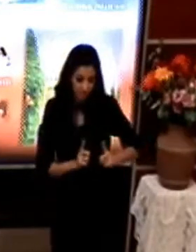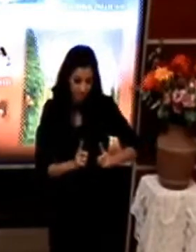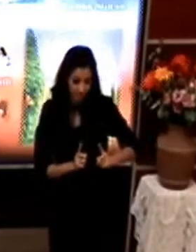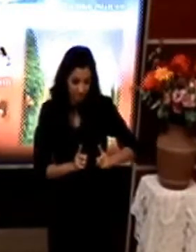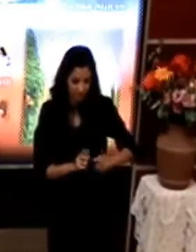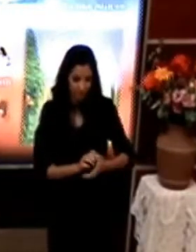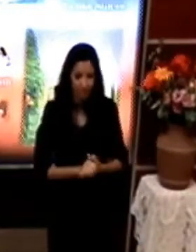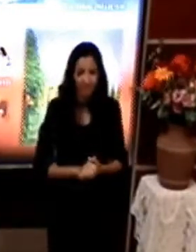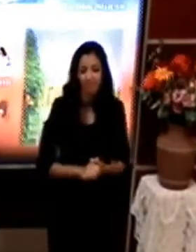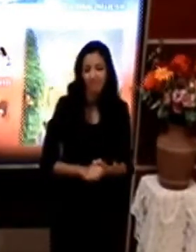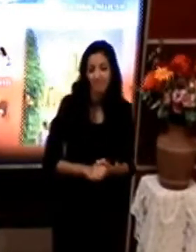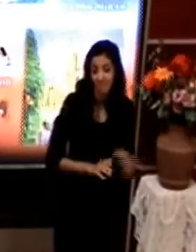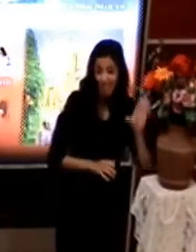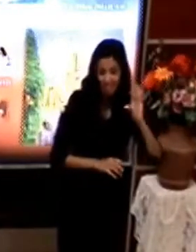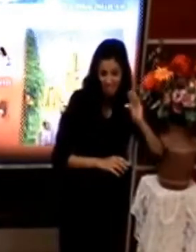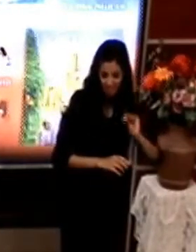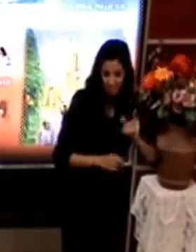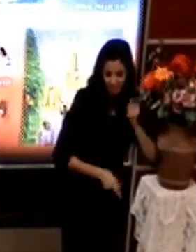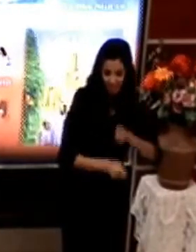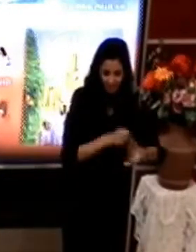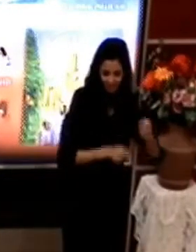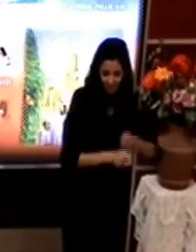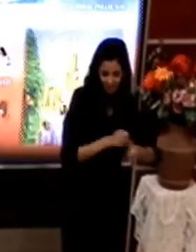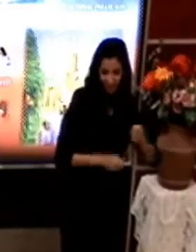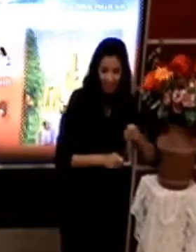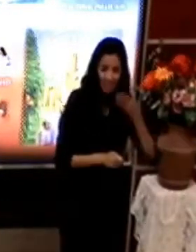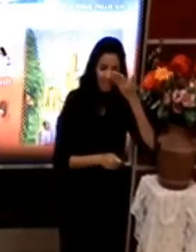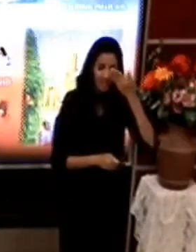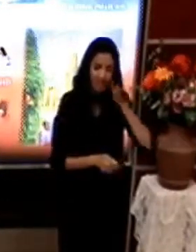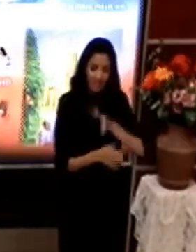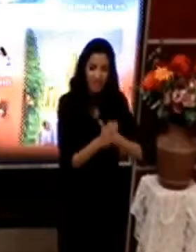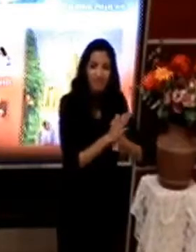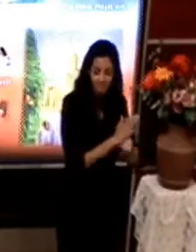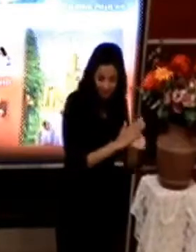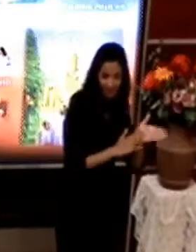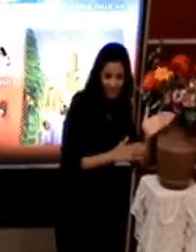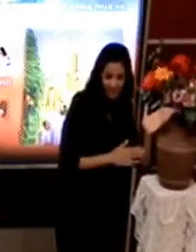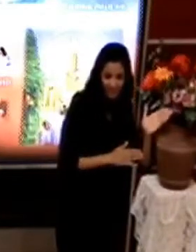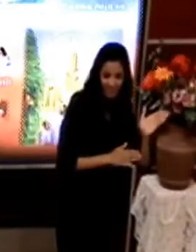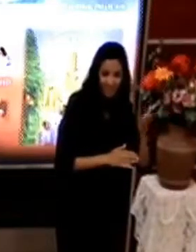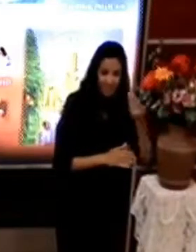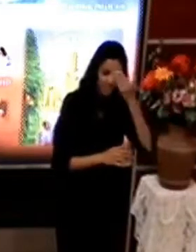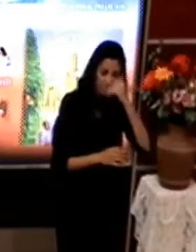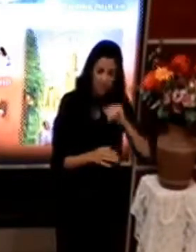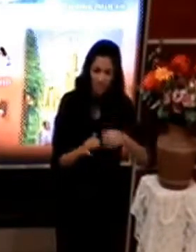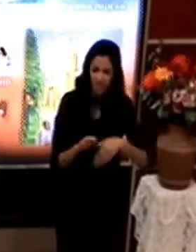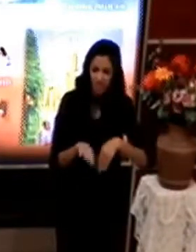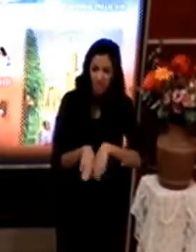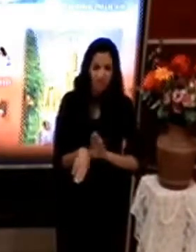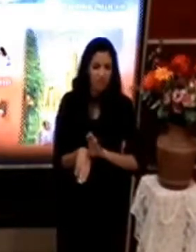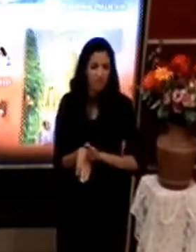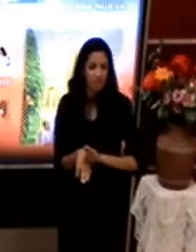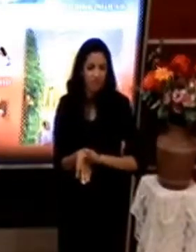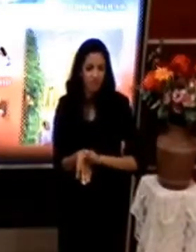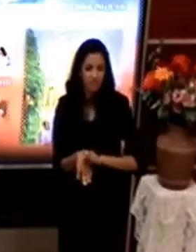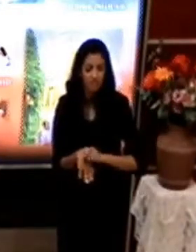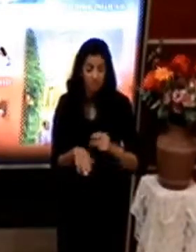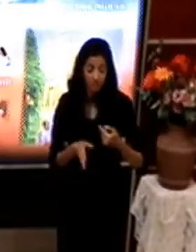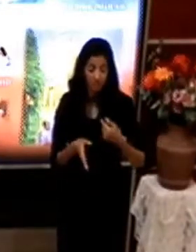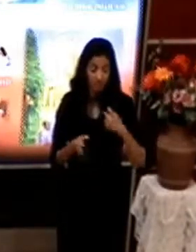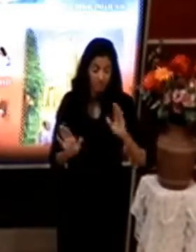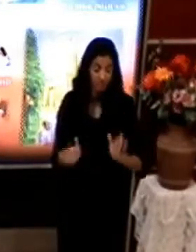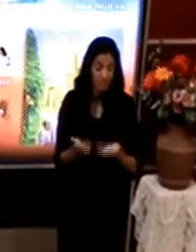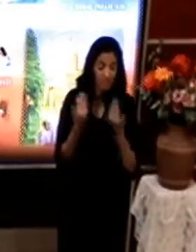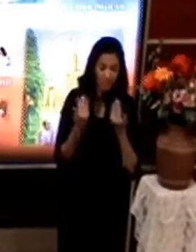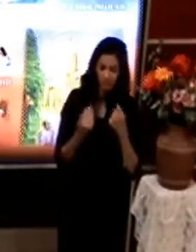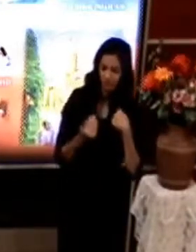los chicos, y al otro día cuando me desperté, le digo a mi primo, le digo, che, tu vieja, le digo, se fue a la iglesia, y